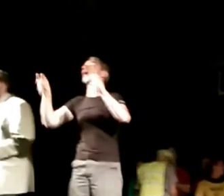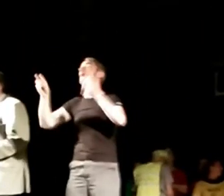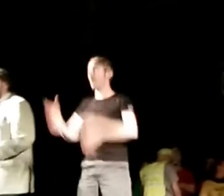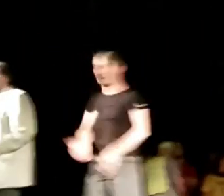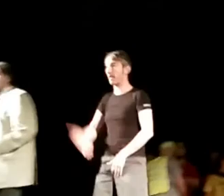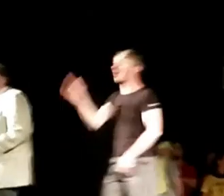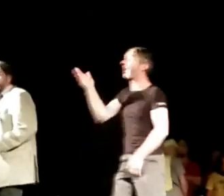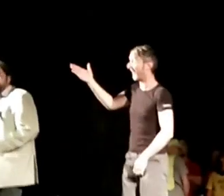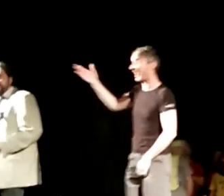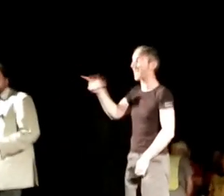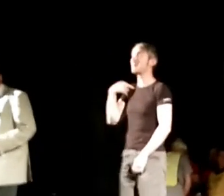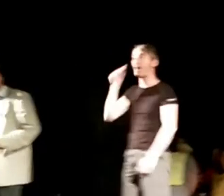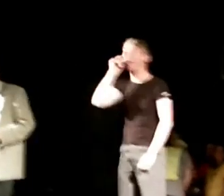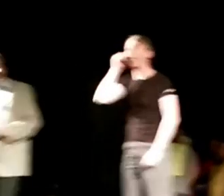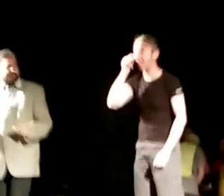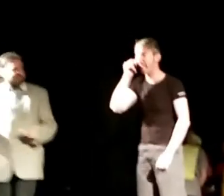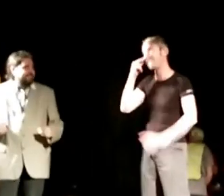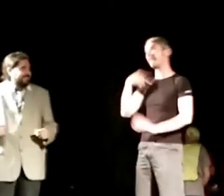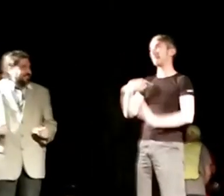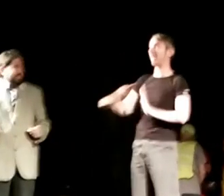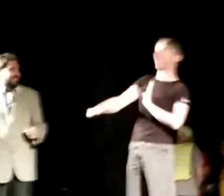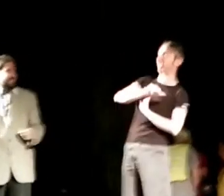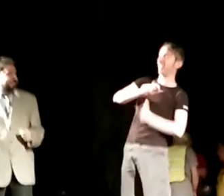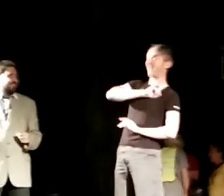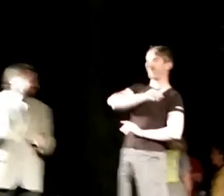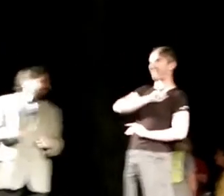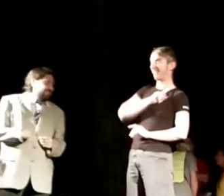Ah, no és el Colau, eh?